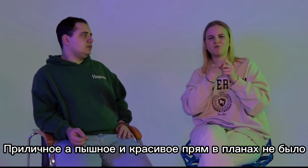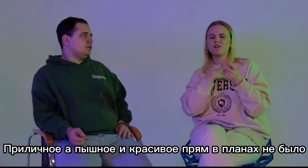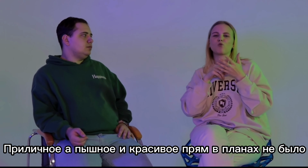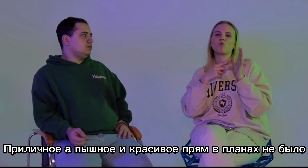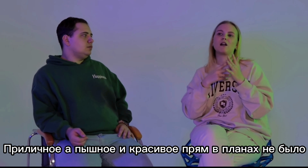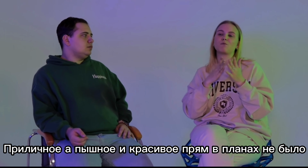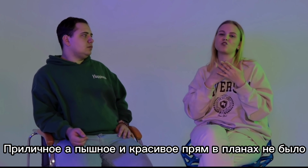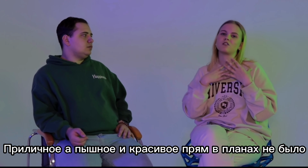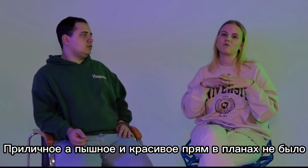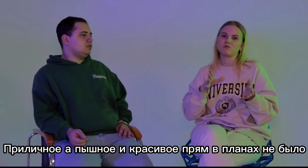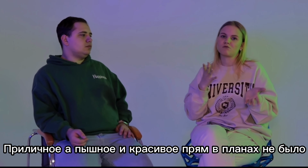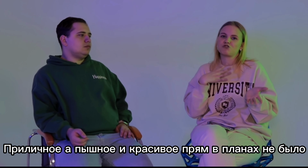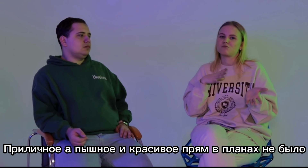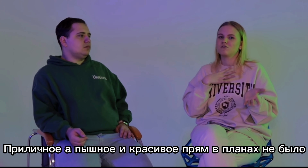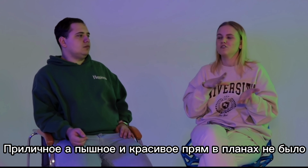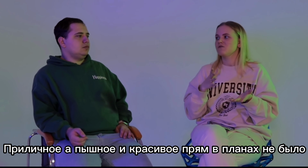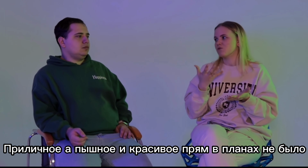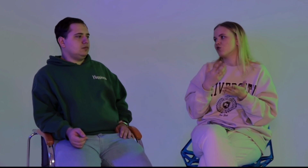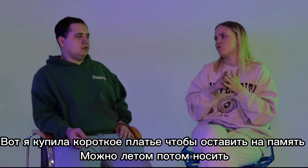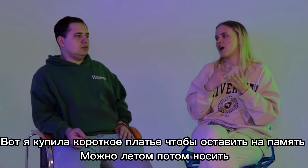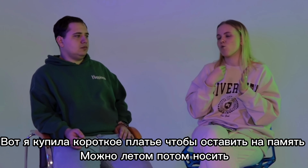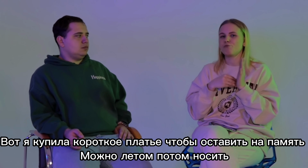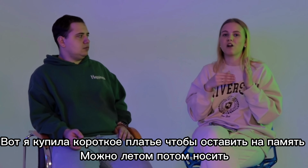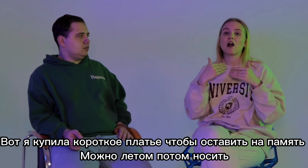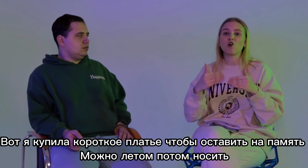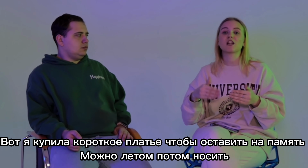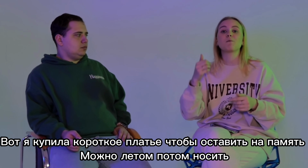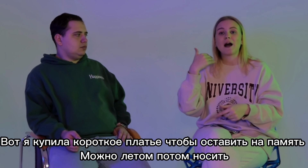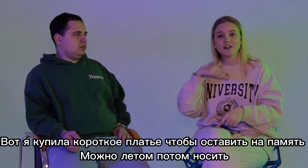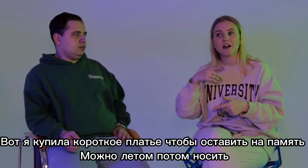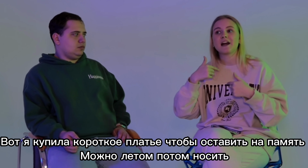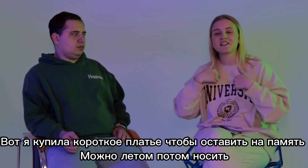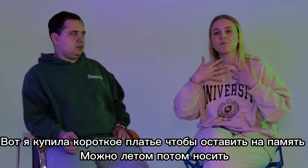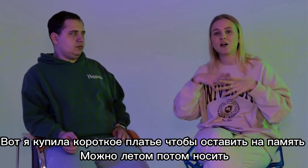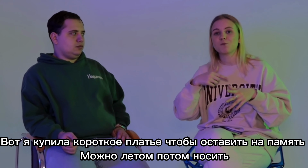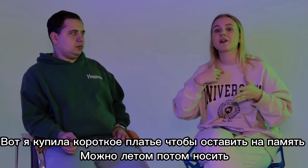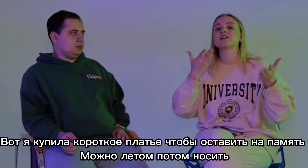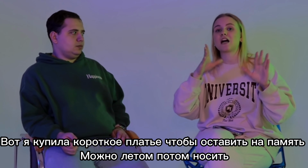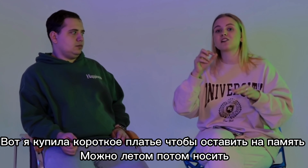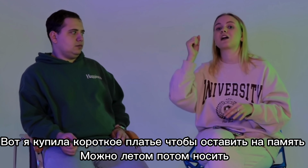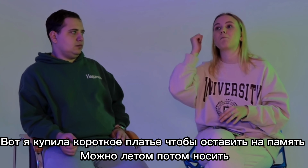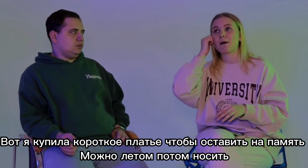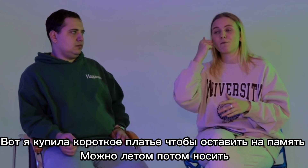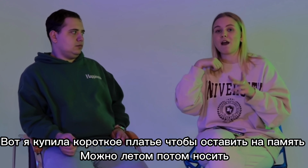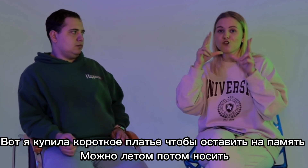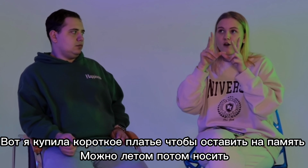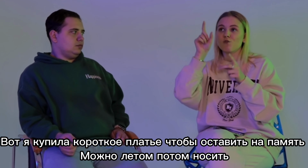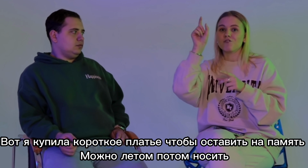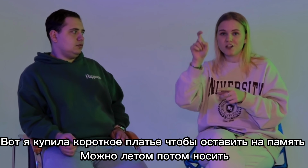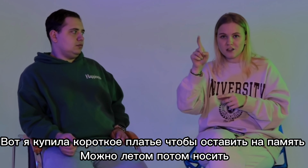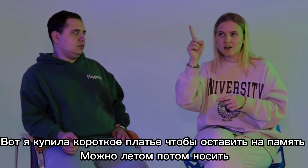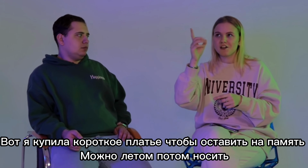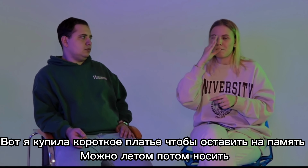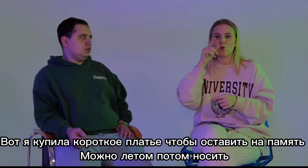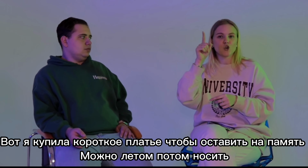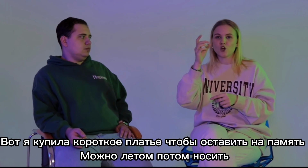меня такого плана вообще не было. Зачем? Поэтому я купила короткое платье. Это платье у меня так на память. Меня еще могу бесить. Я могу ее